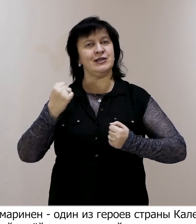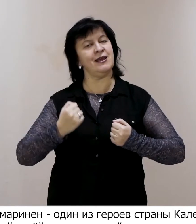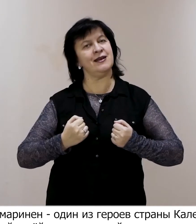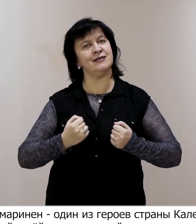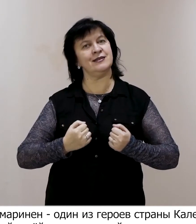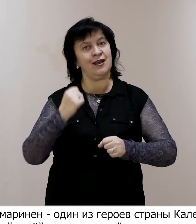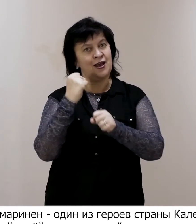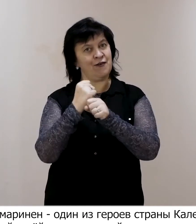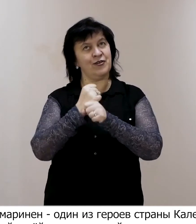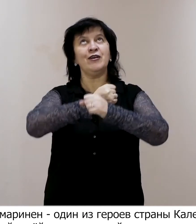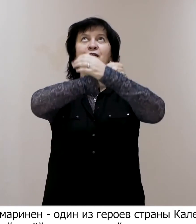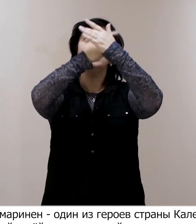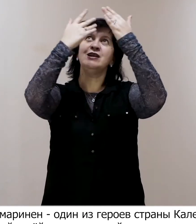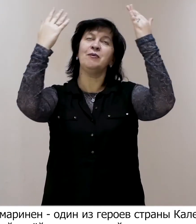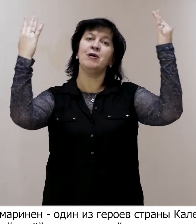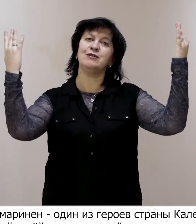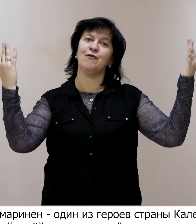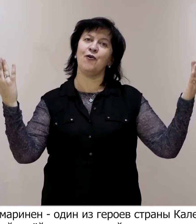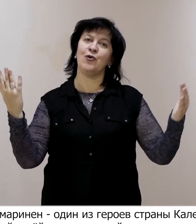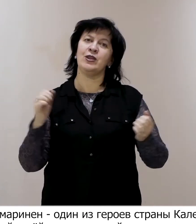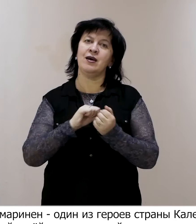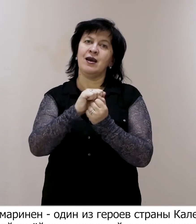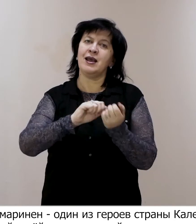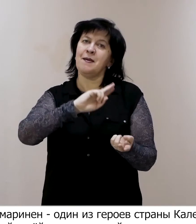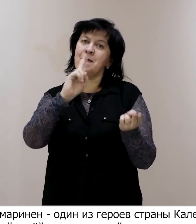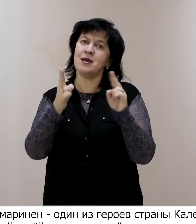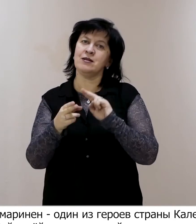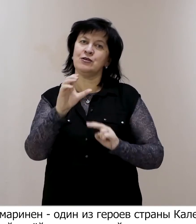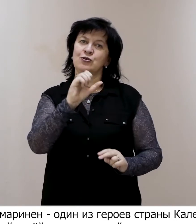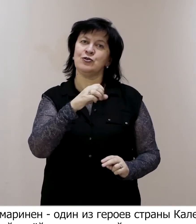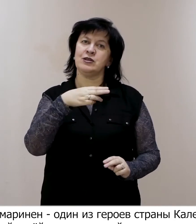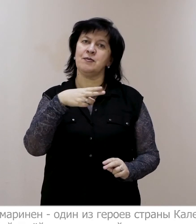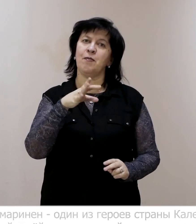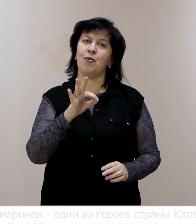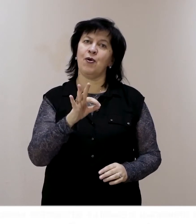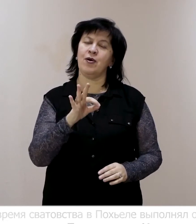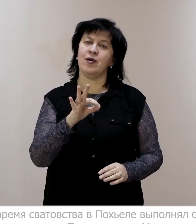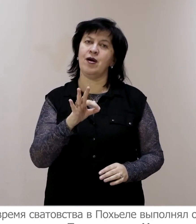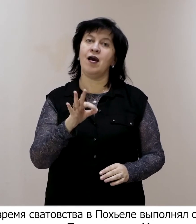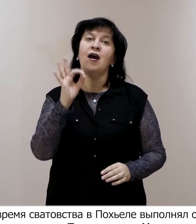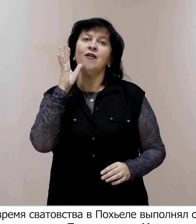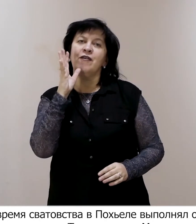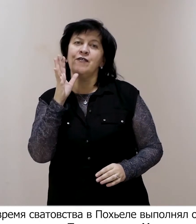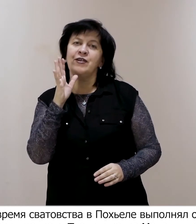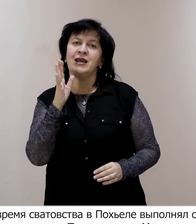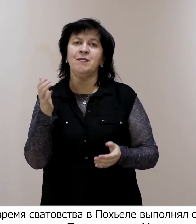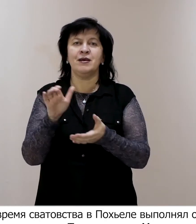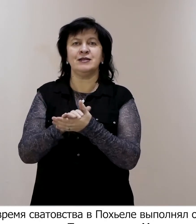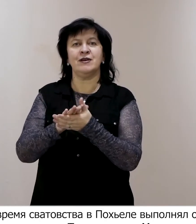вшей небосвод и мельницу sampo во время сватовства в пах ели